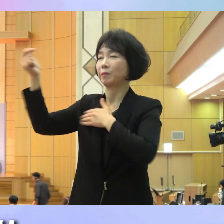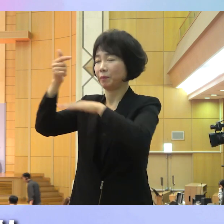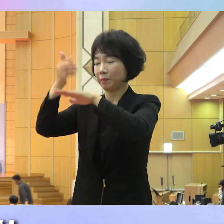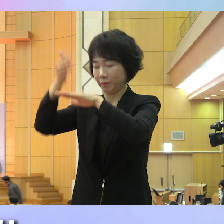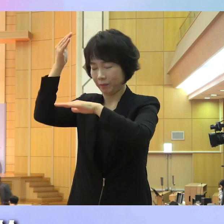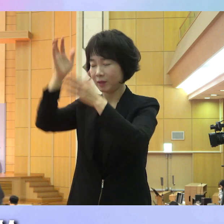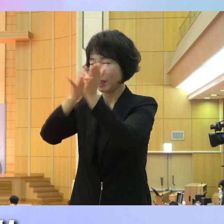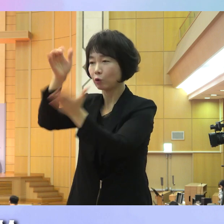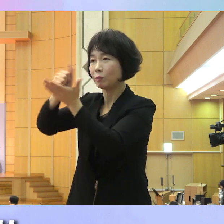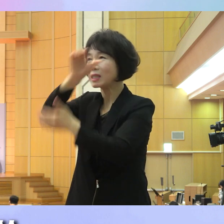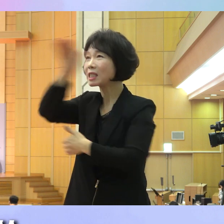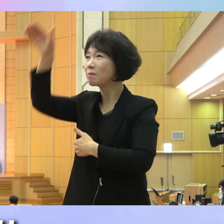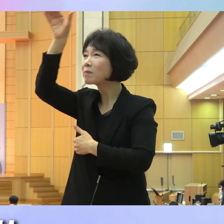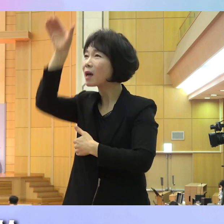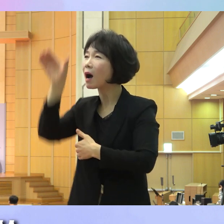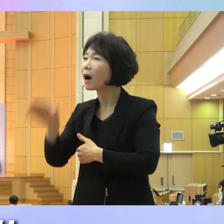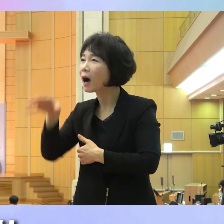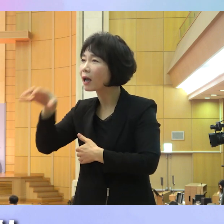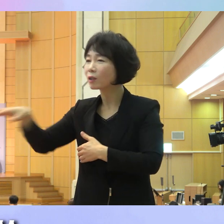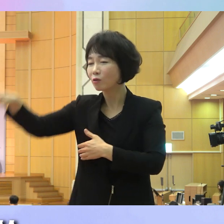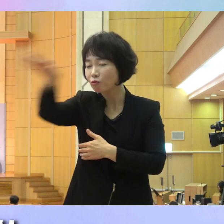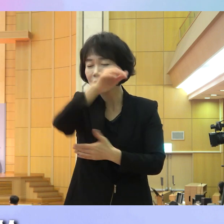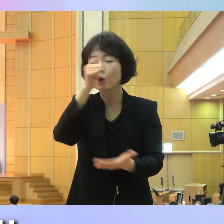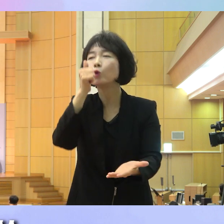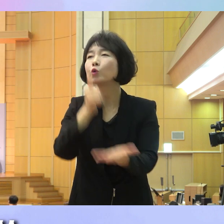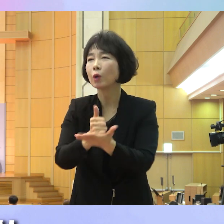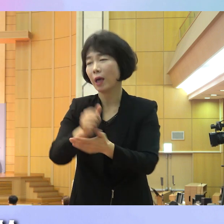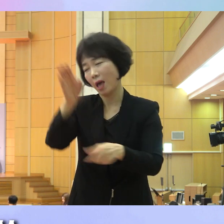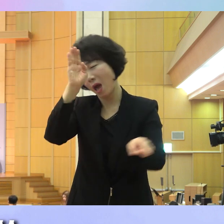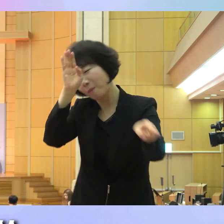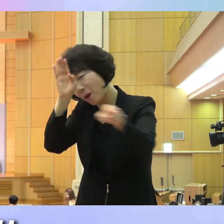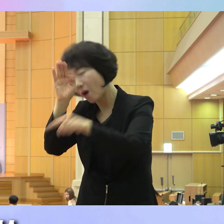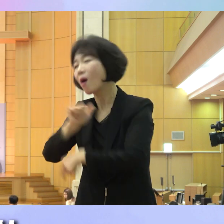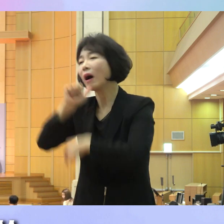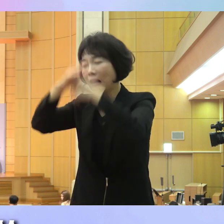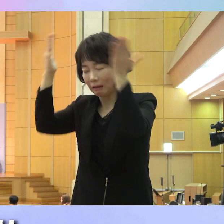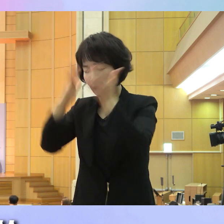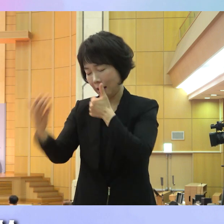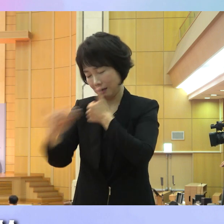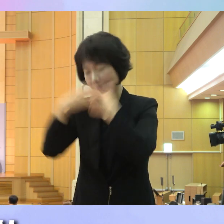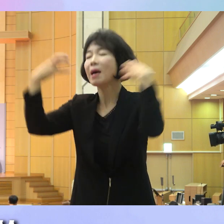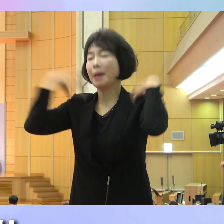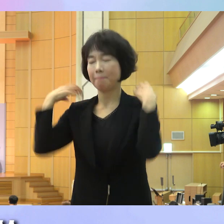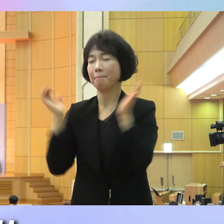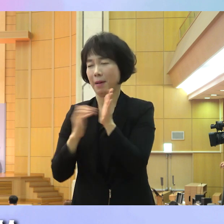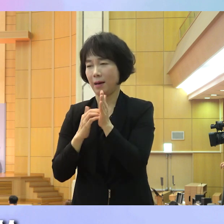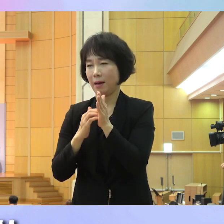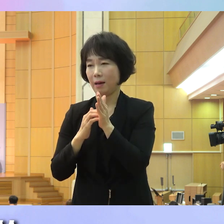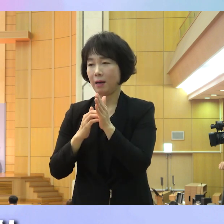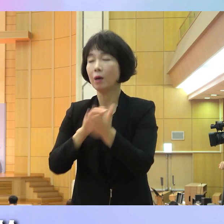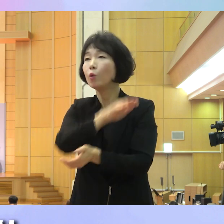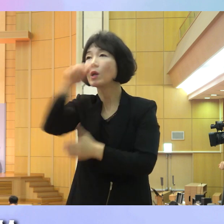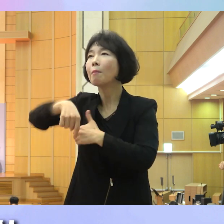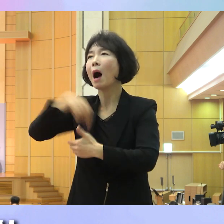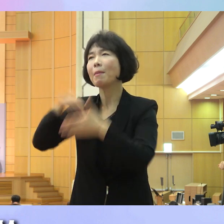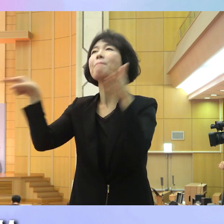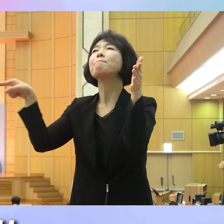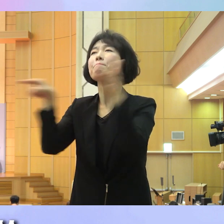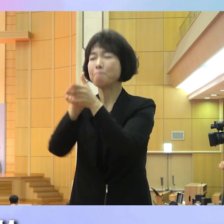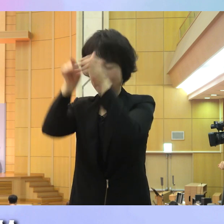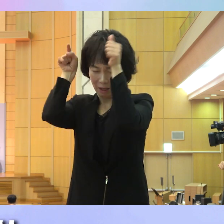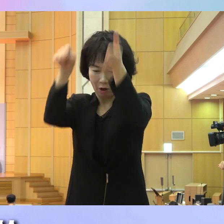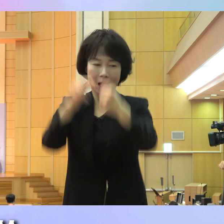주님께서 십자가에서 이미 우리의 죄와 질병과 가난의 짐을 다 짊어지셨습니다. 그러므로 우리는 믿기만 하라고